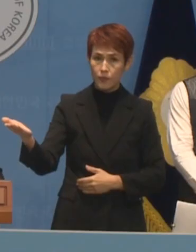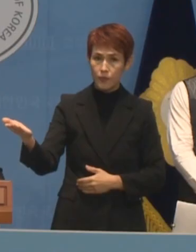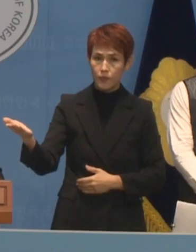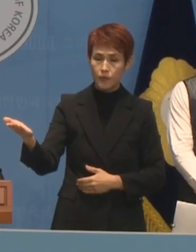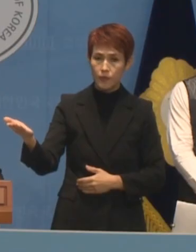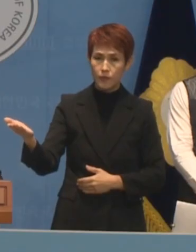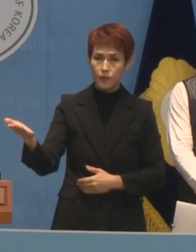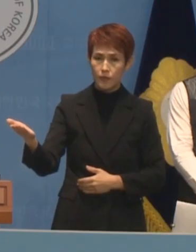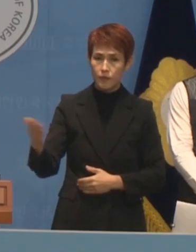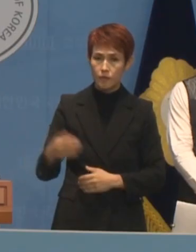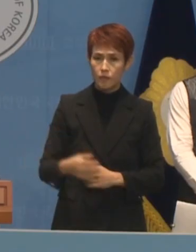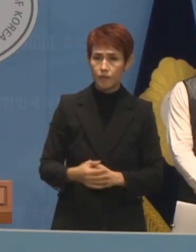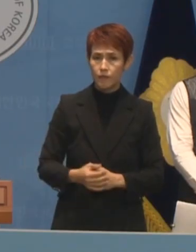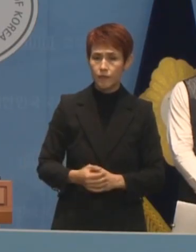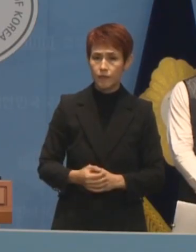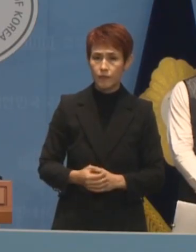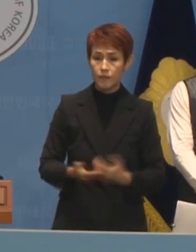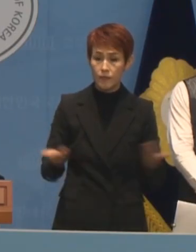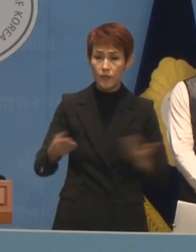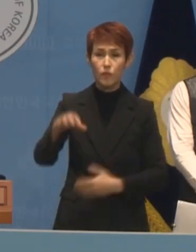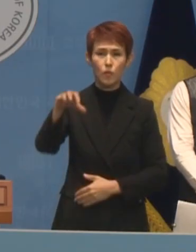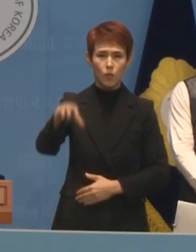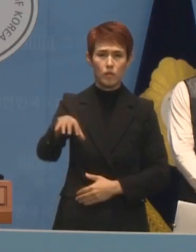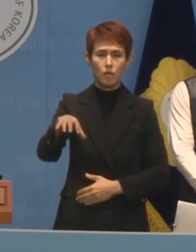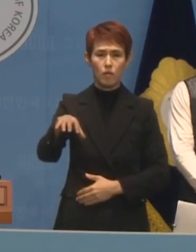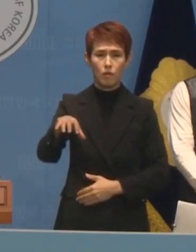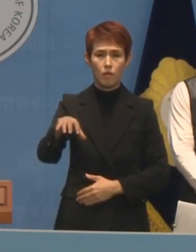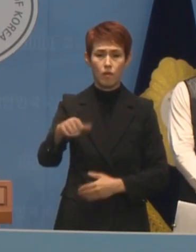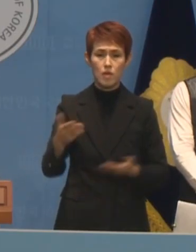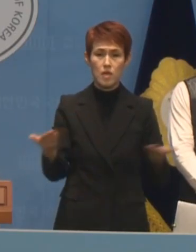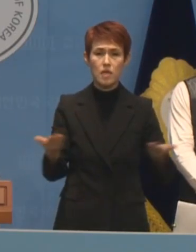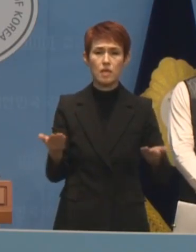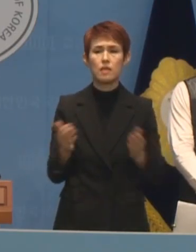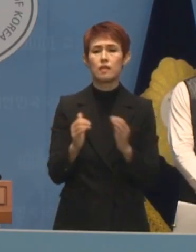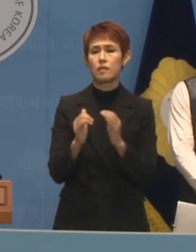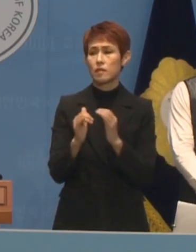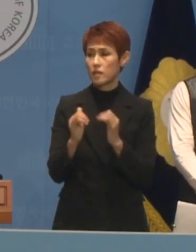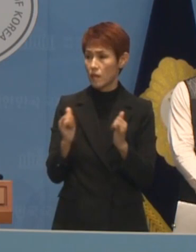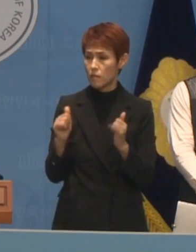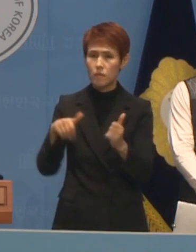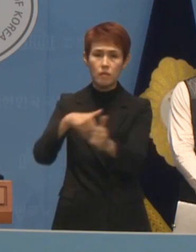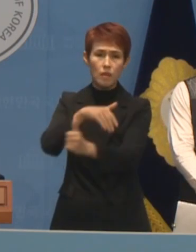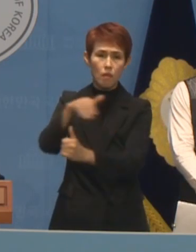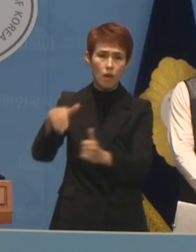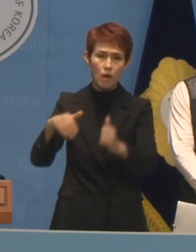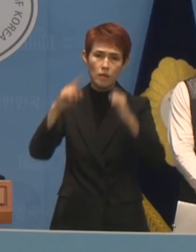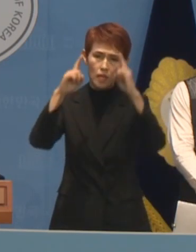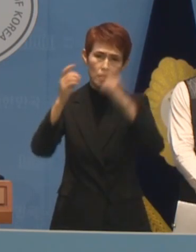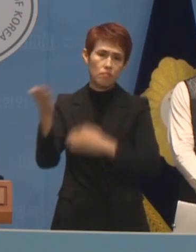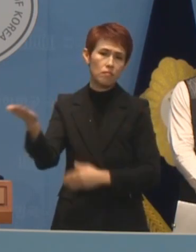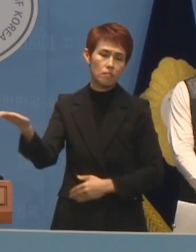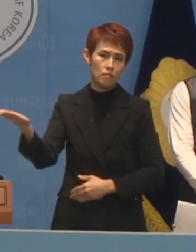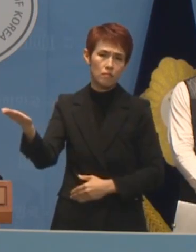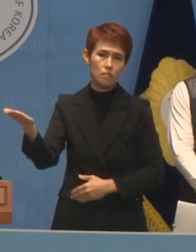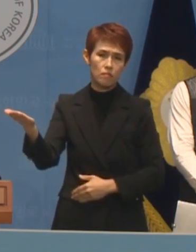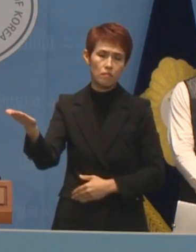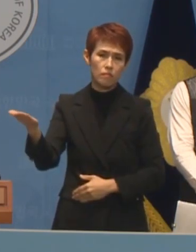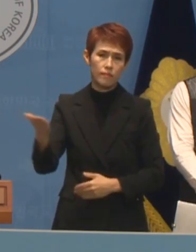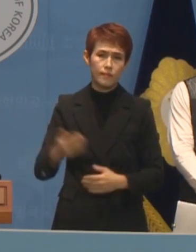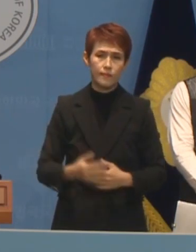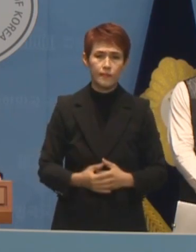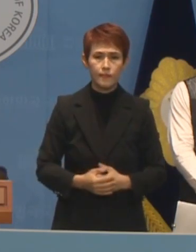좋겠습니다. 현장에서 우리 노동하는 노동자들의 실태가 좀 이렇다는 걸 단적으로 보여주는